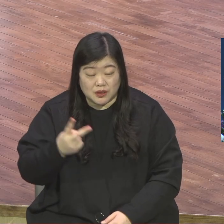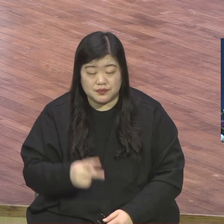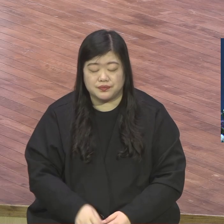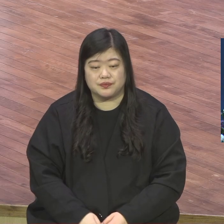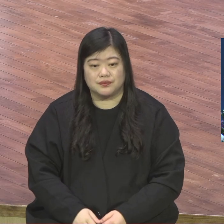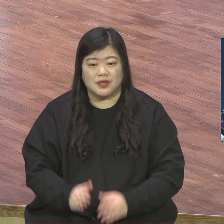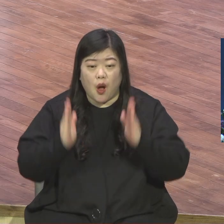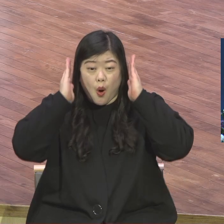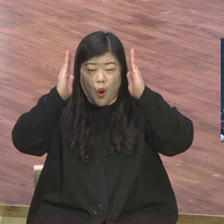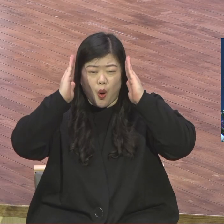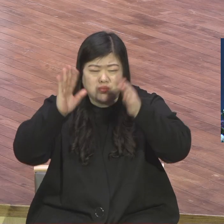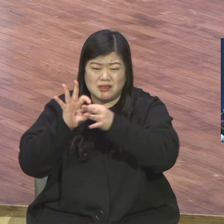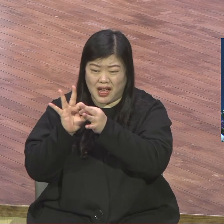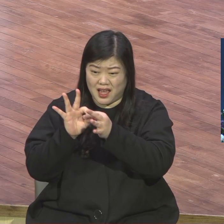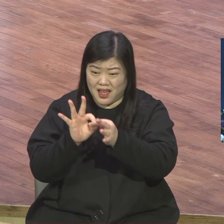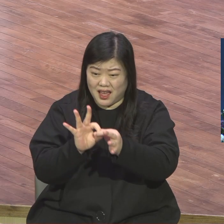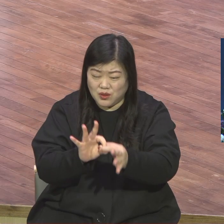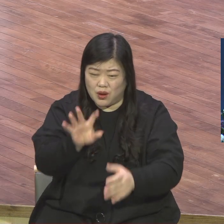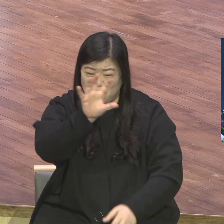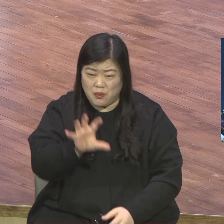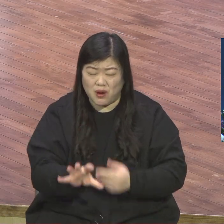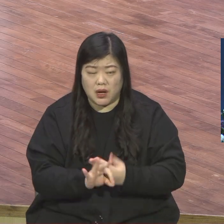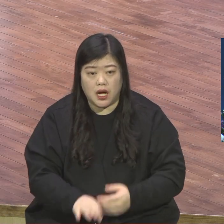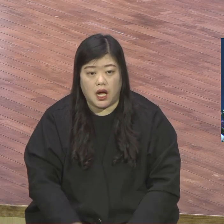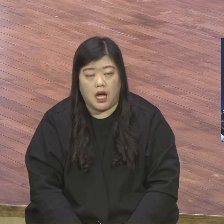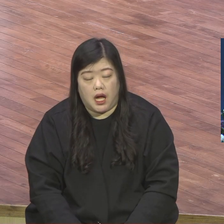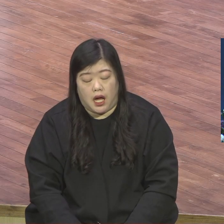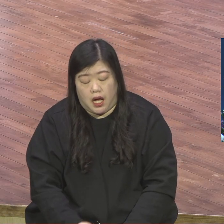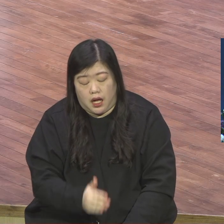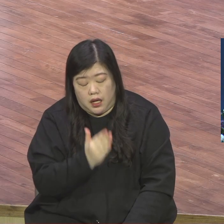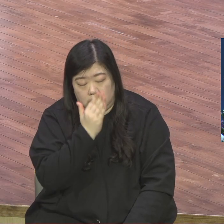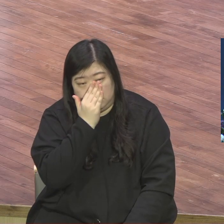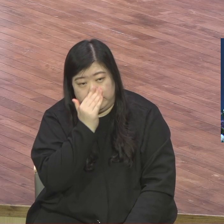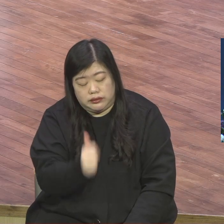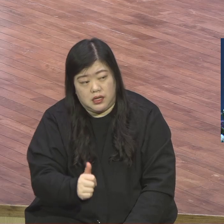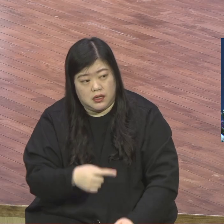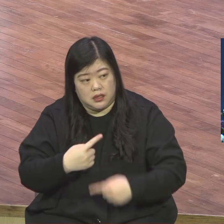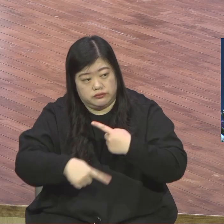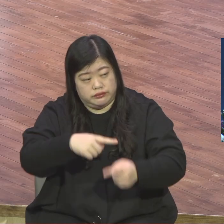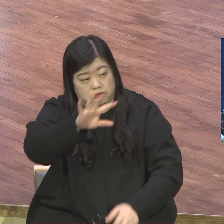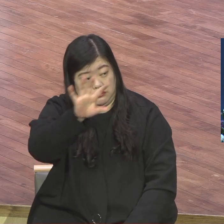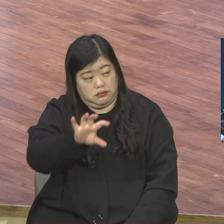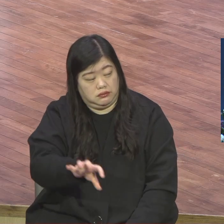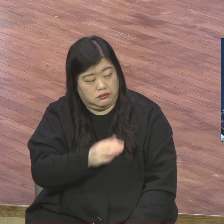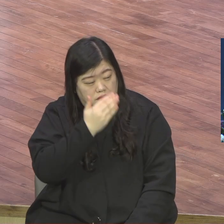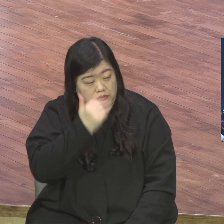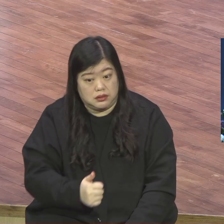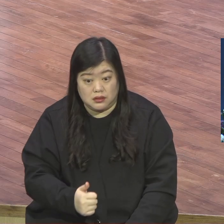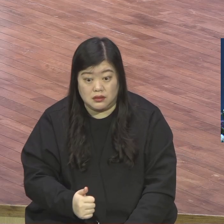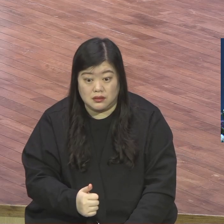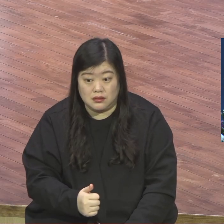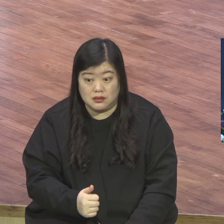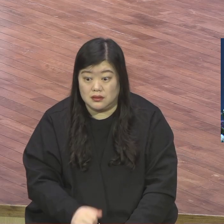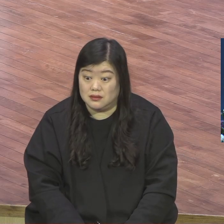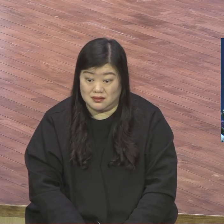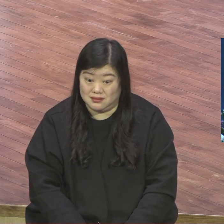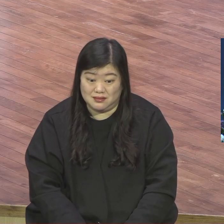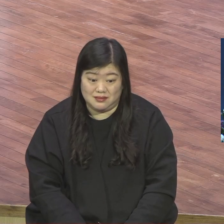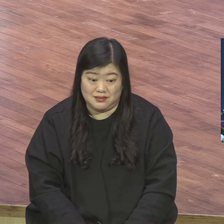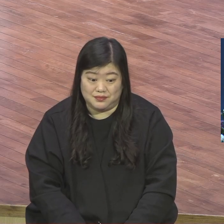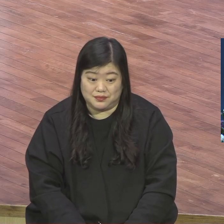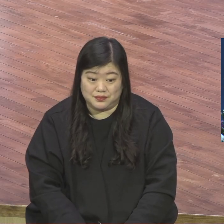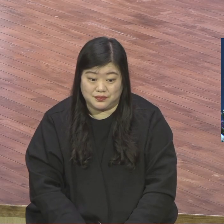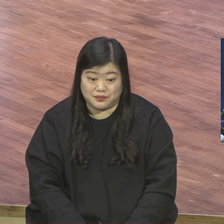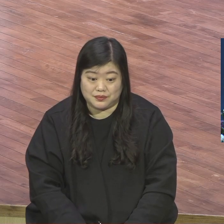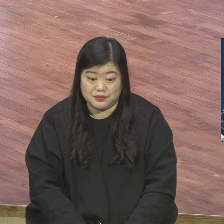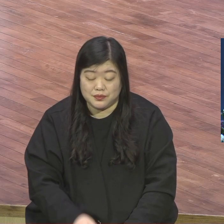답답하지요. 재미없지요. 종교생활. 힘들기만 하지요. 종교생활은 다 그렇습니다. 뭐 불교나 전지교나 기독교나